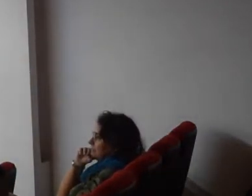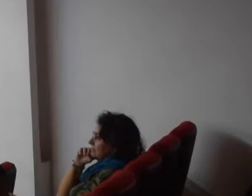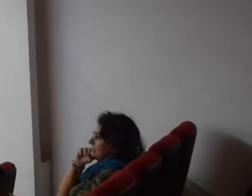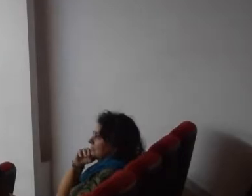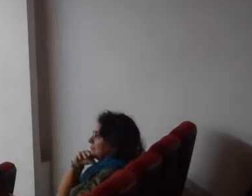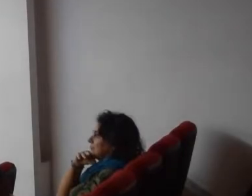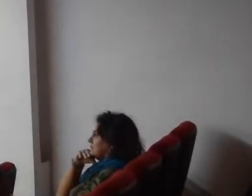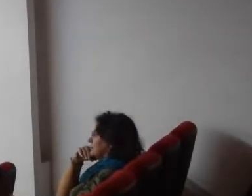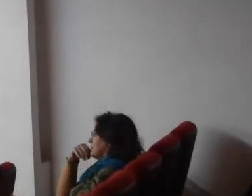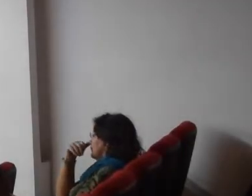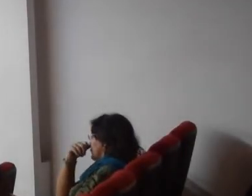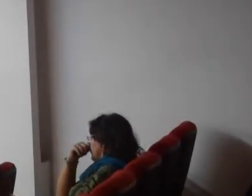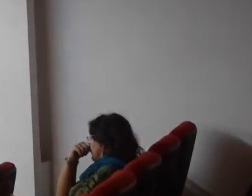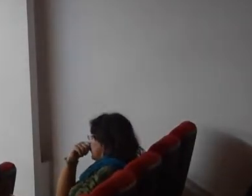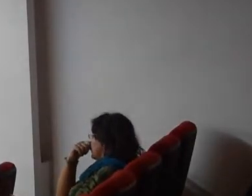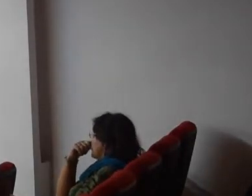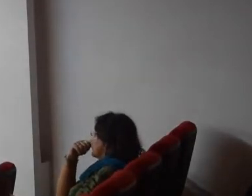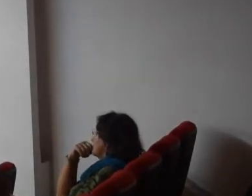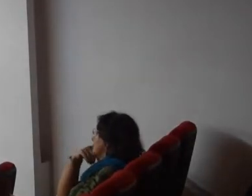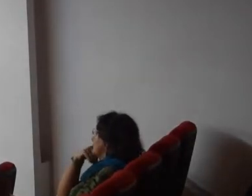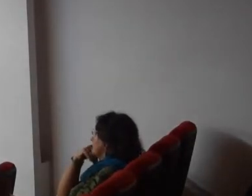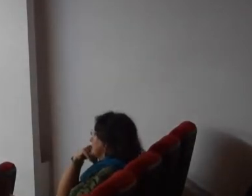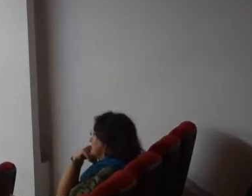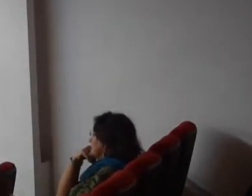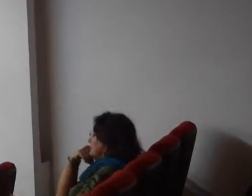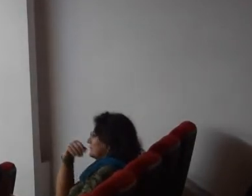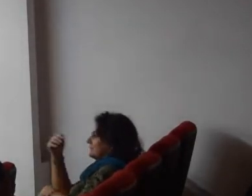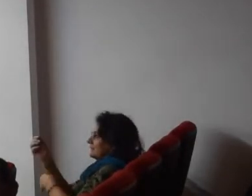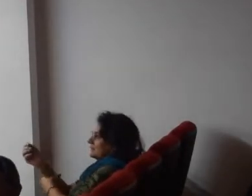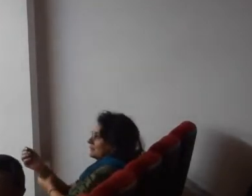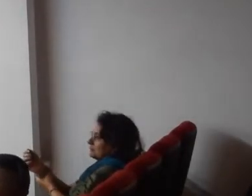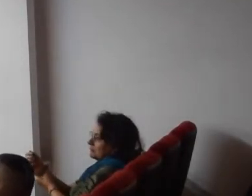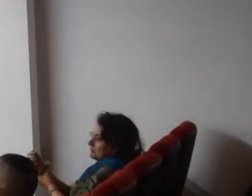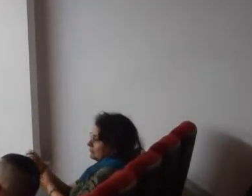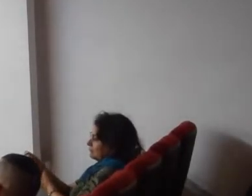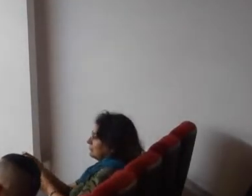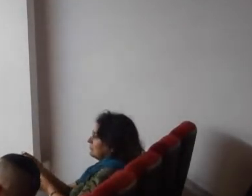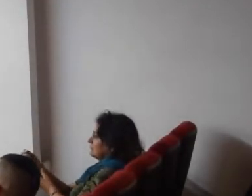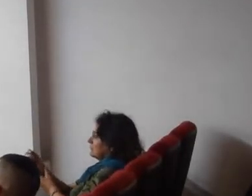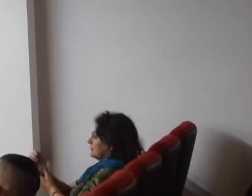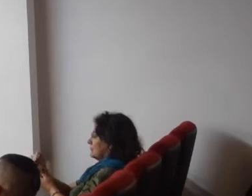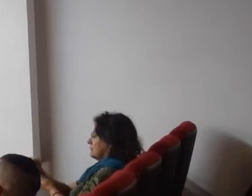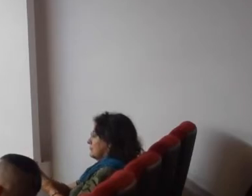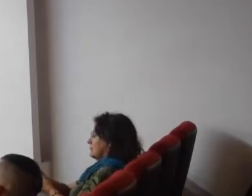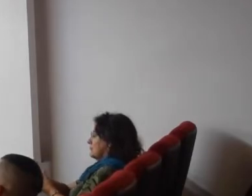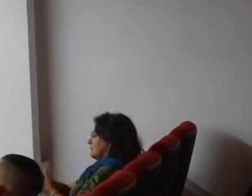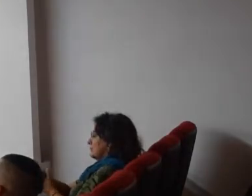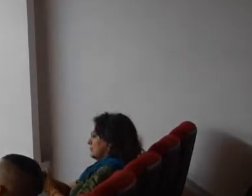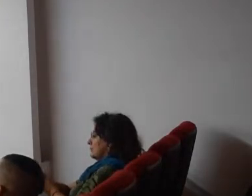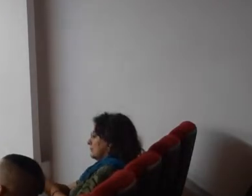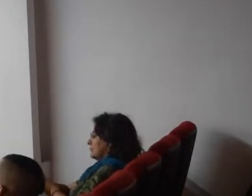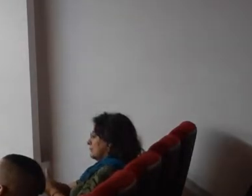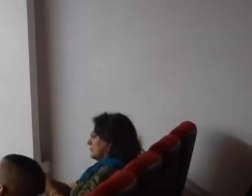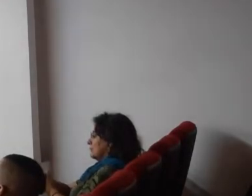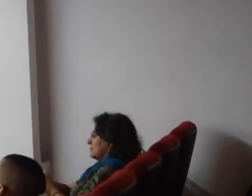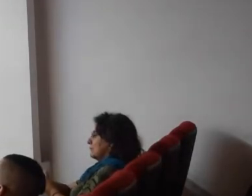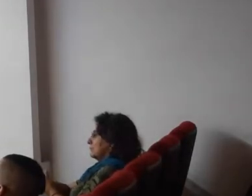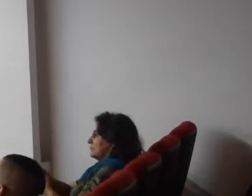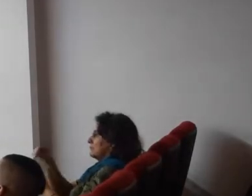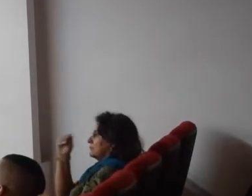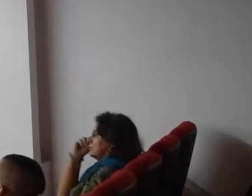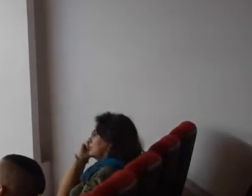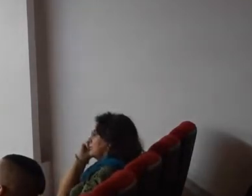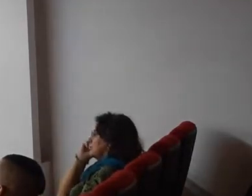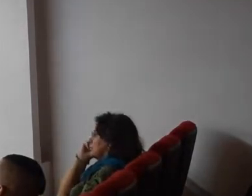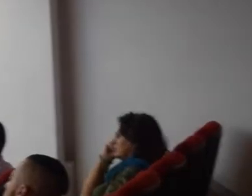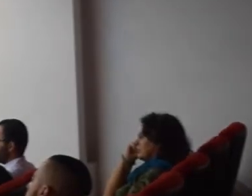Tengo dos comentarios ya con este sociómetro. Pues el primero era pensando de todo el aprendizaje del CLEO, me falta, o